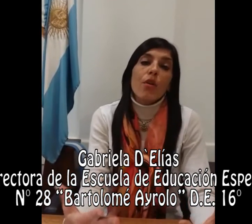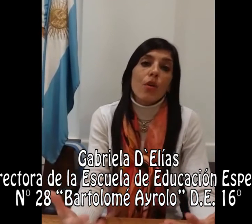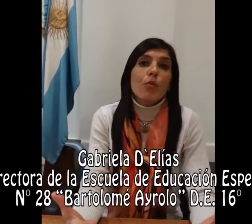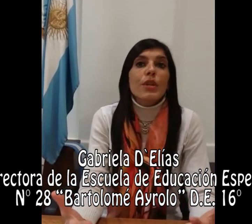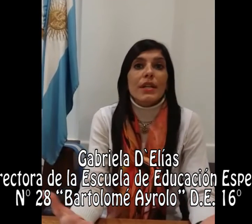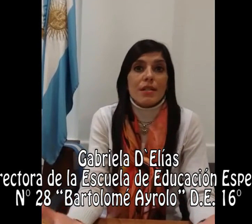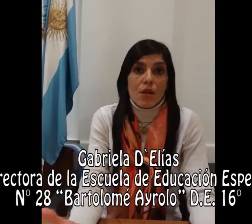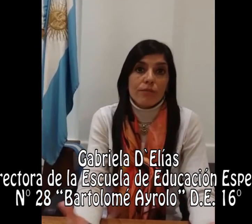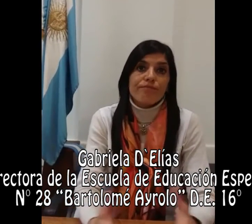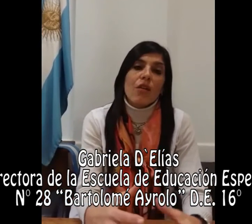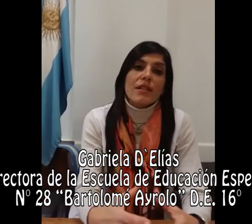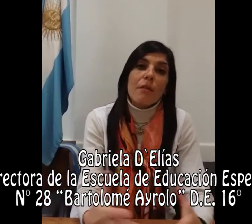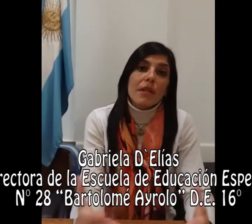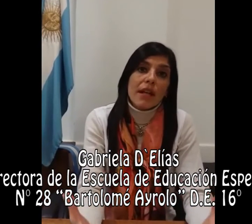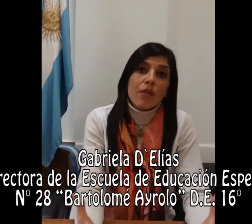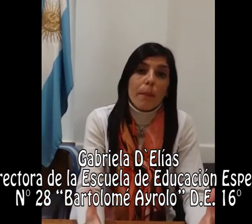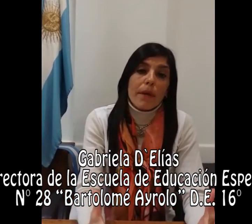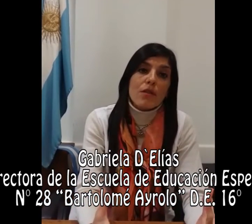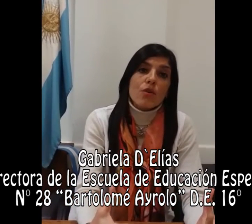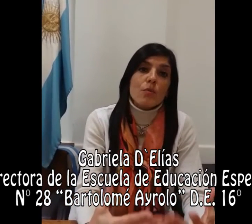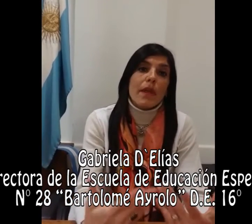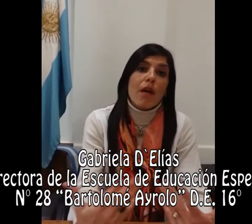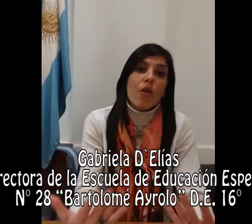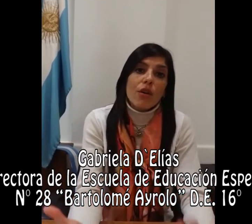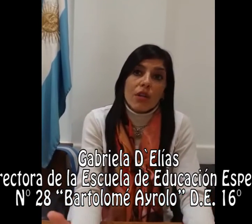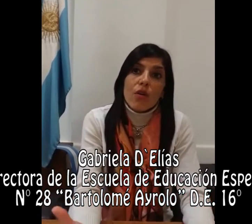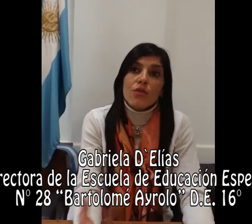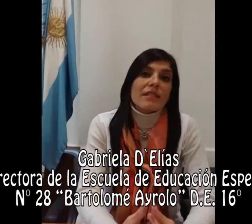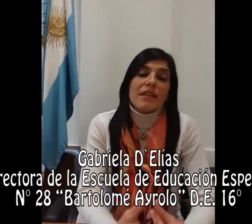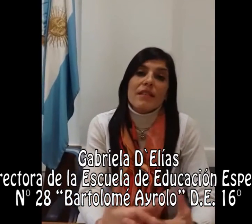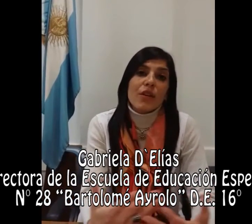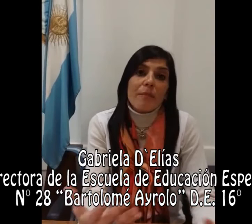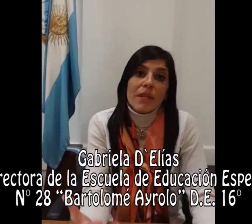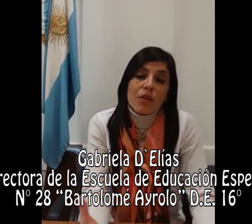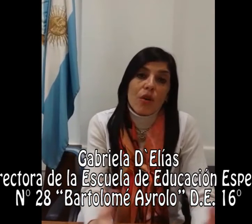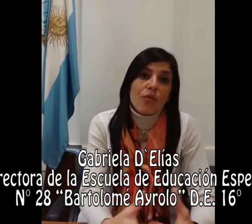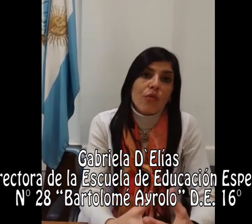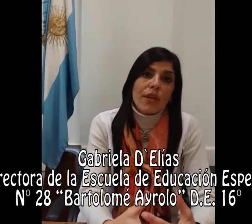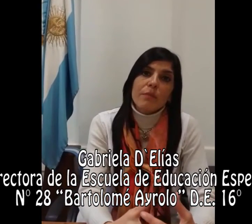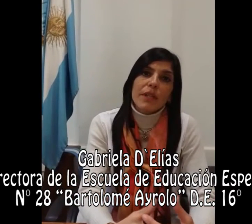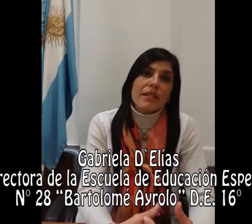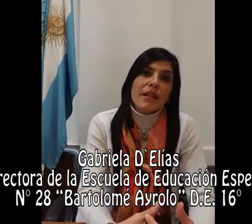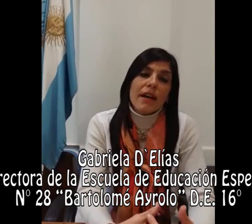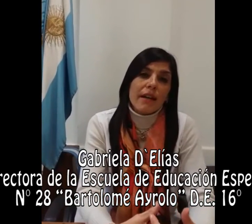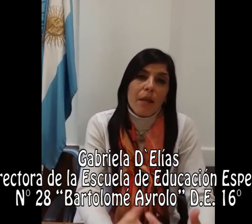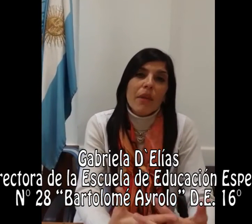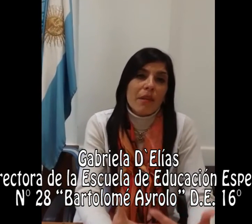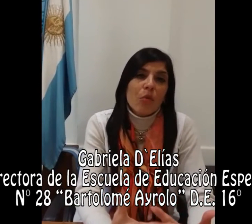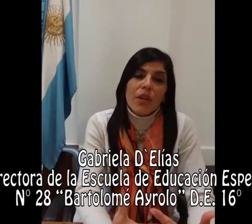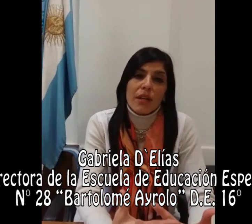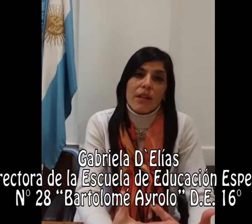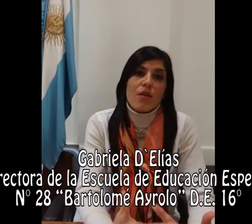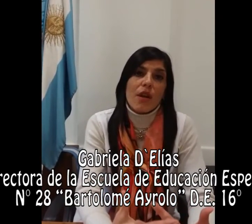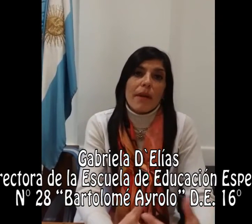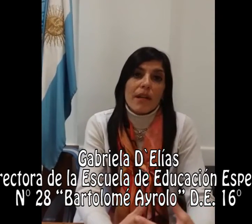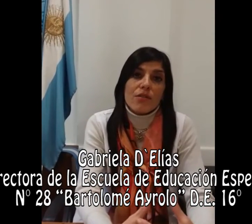de comunicación, en los que se habilitaron espacios pedagógicos, se hicieron amigos. Fue una experiencia realmente muy enriquecedora para ellos